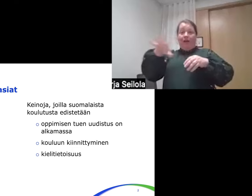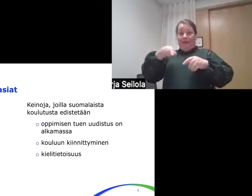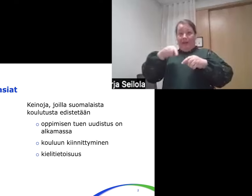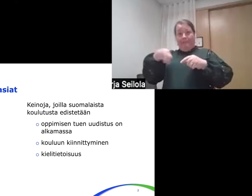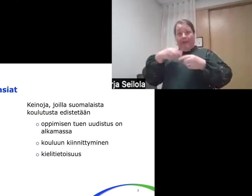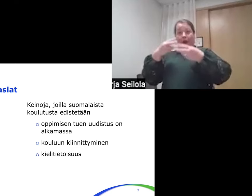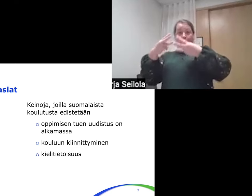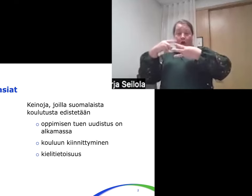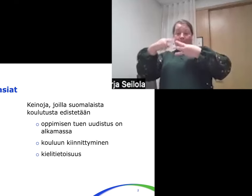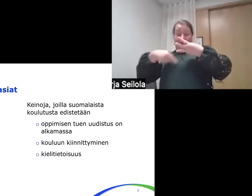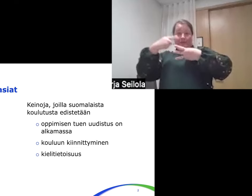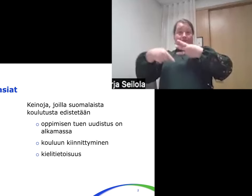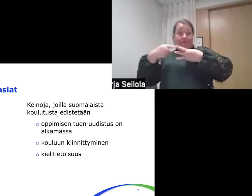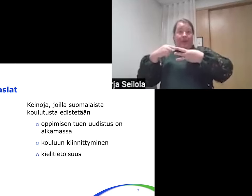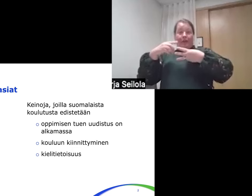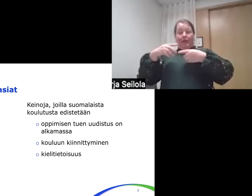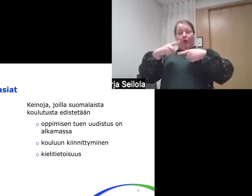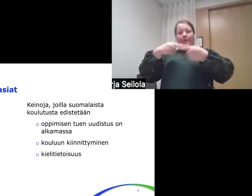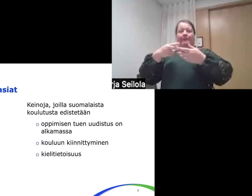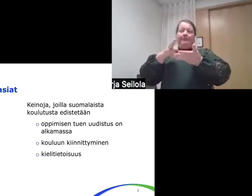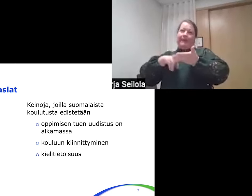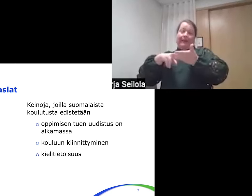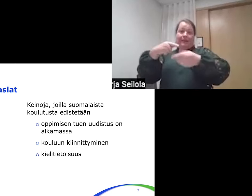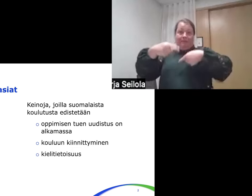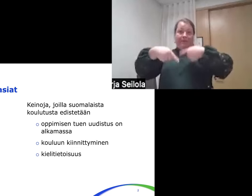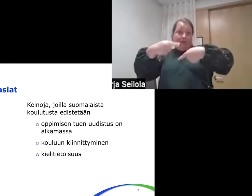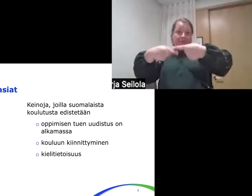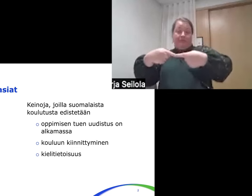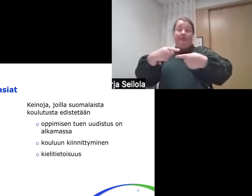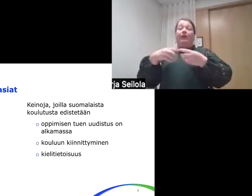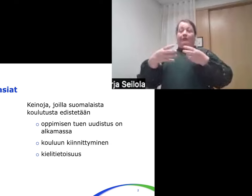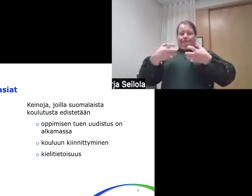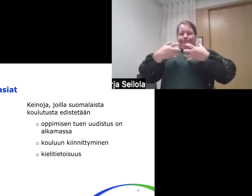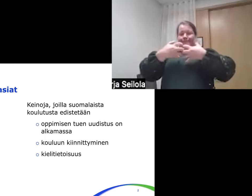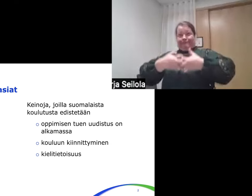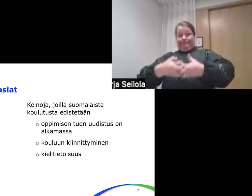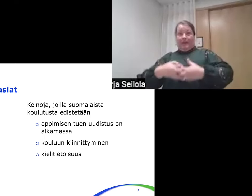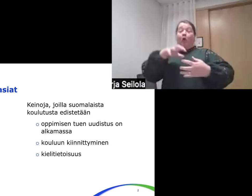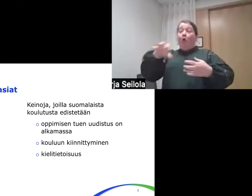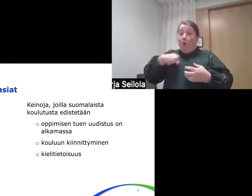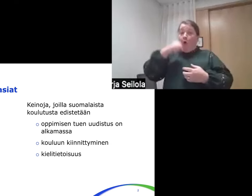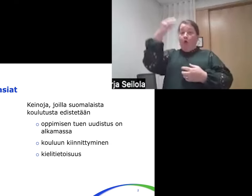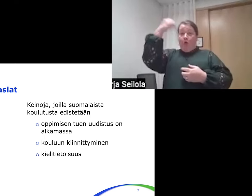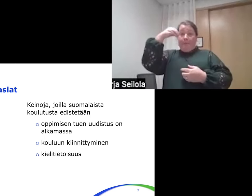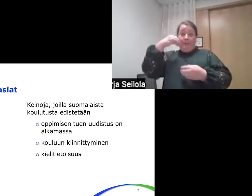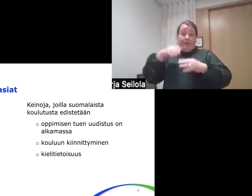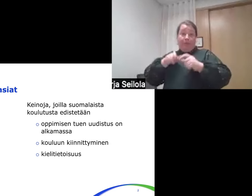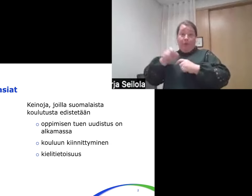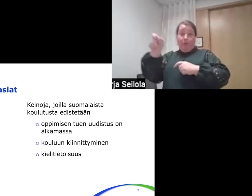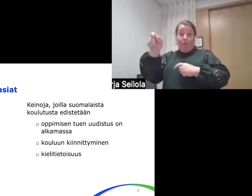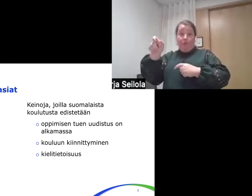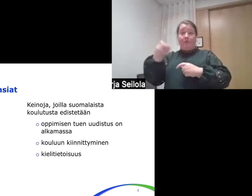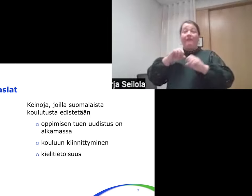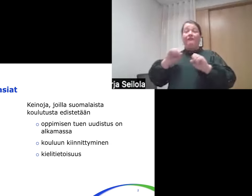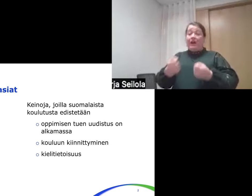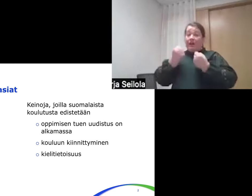Eli ihan samalla tavalla kuin se, mitä me uudistuksia ylipäänsä ajamme ja mitä parannuksia lasten kouluelämään,